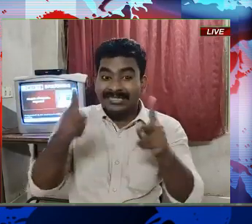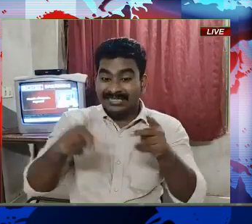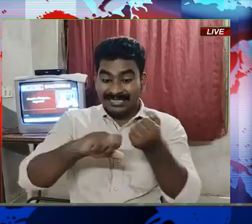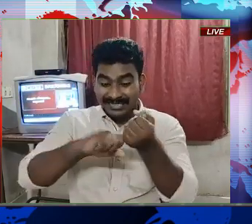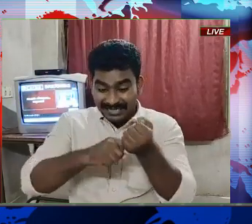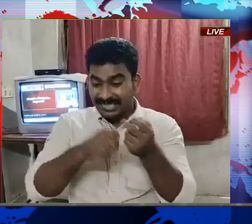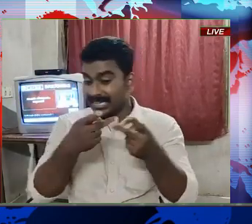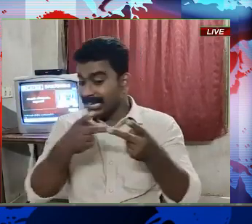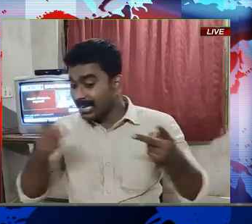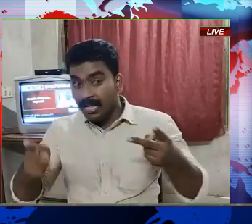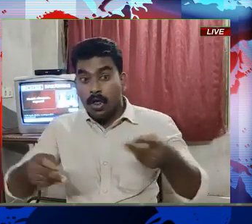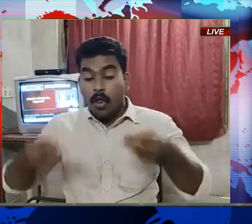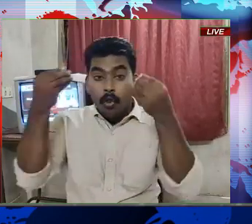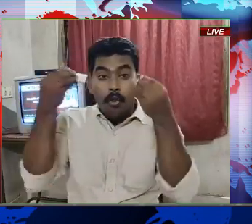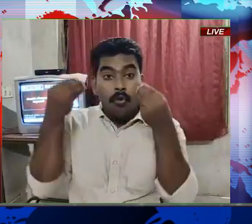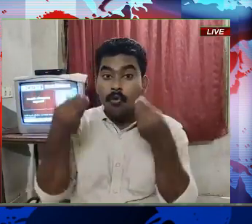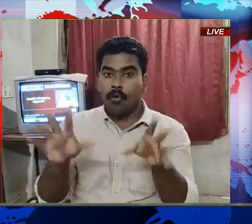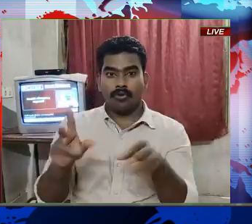ഓയിൽ പാമുമായി ബന്ധപ്പെട്ട്